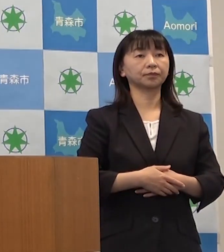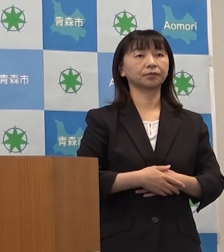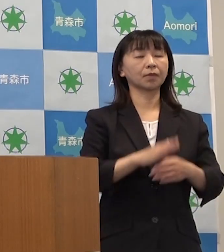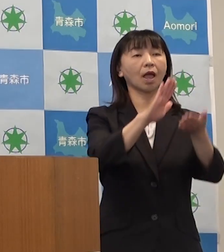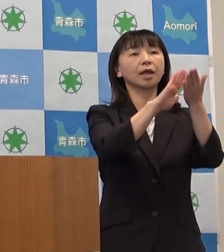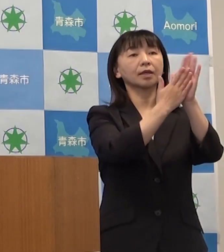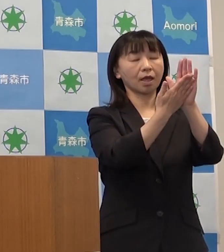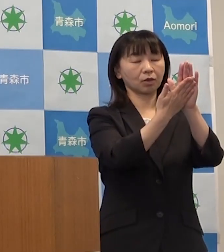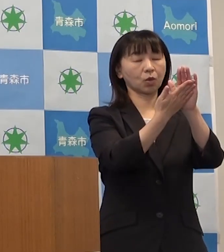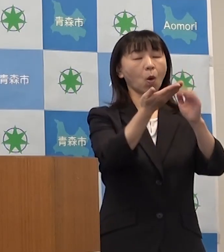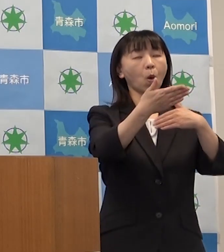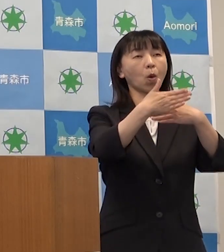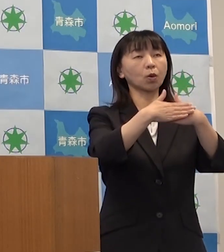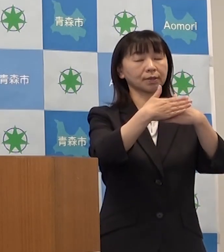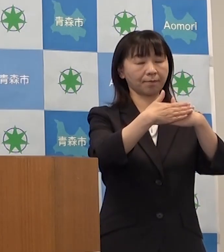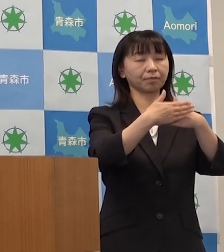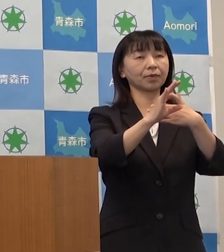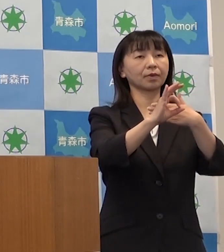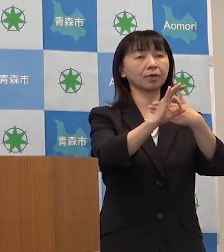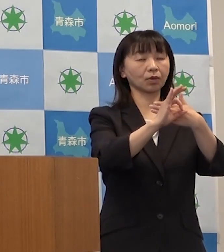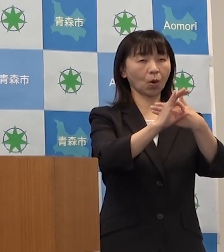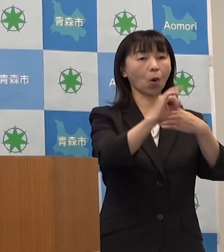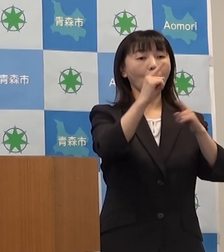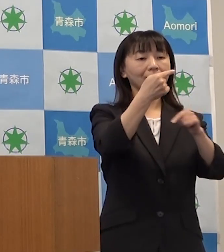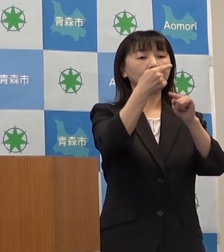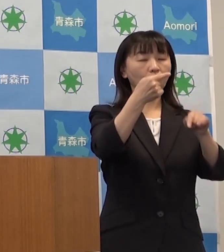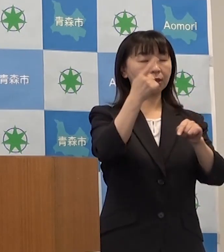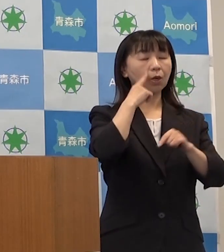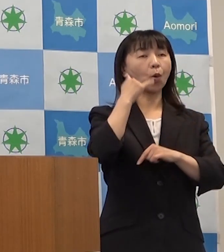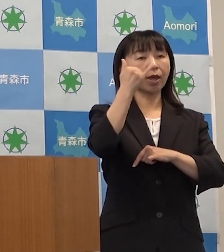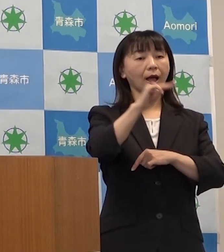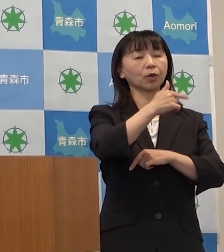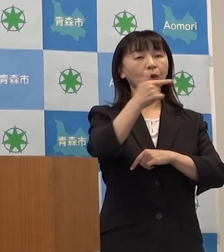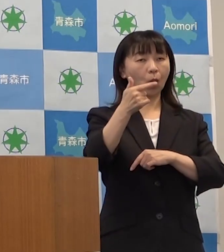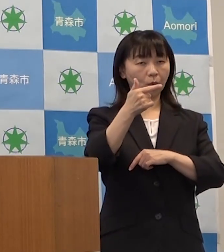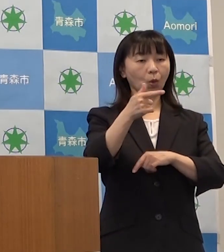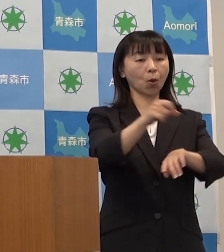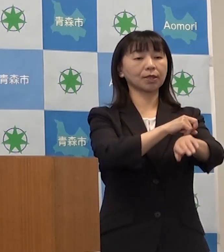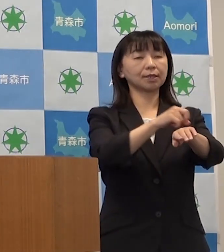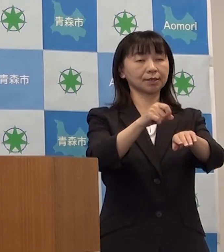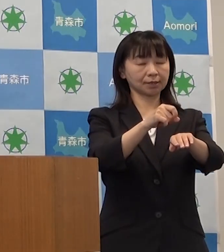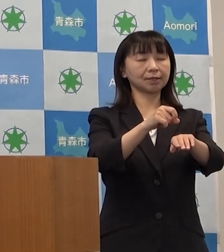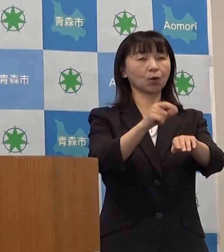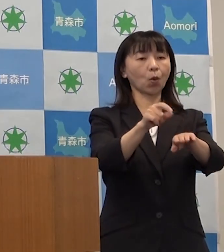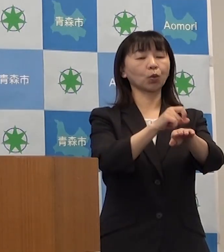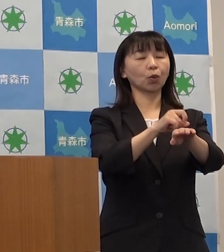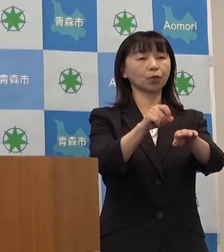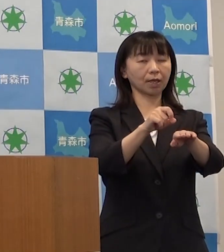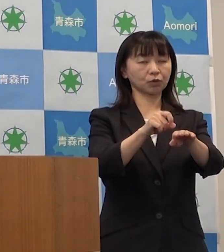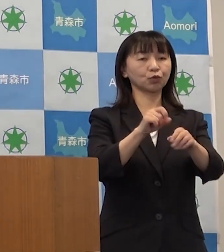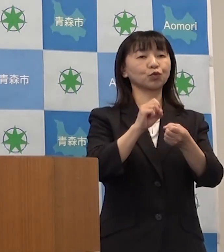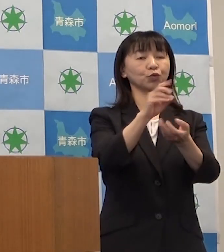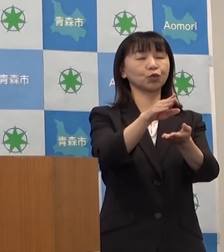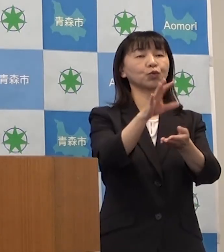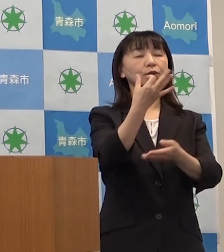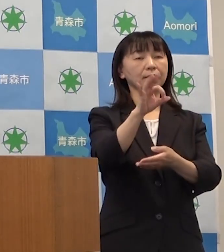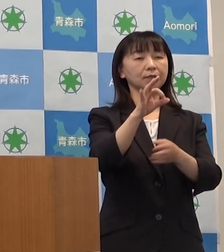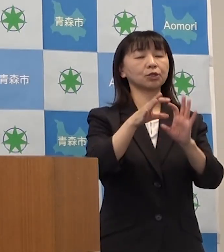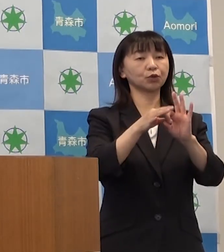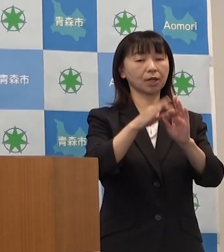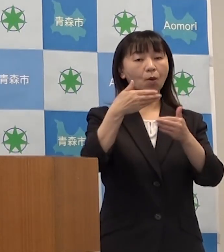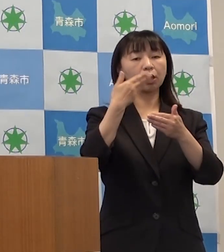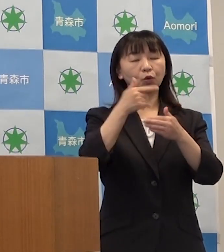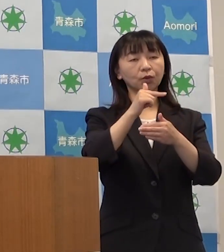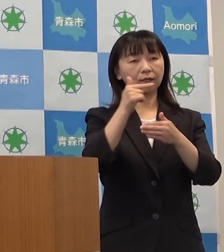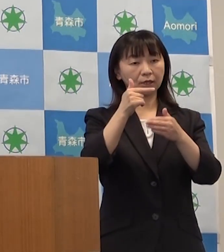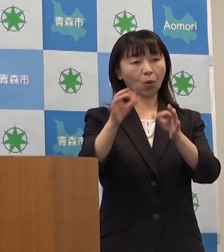県の補正予算関連事業の一人親世帯等臨時特別給付金につきましては食費等